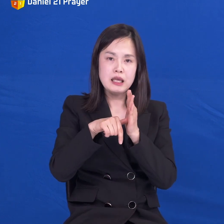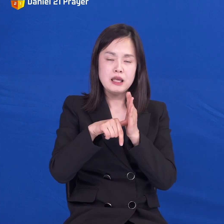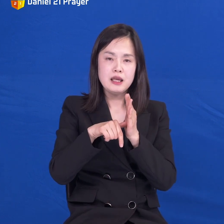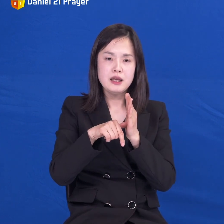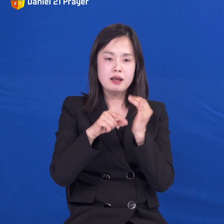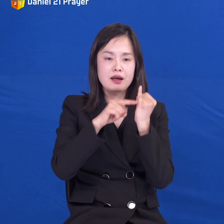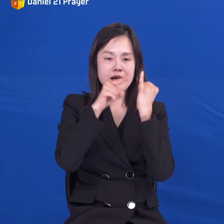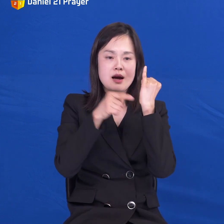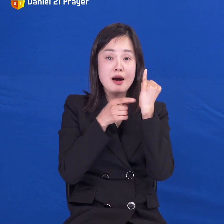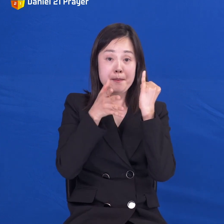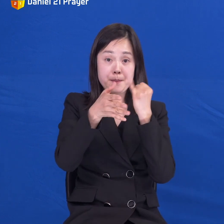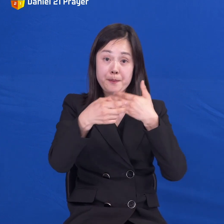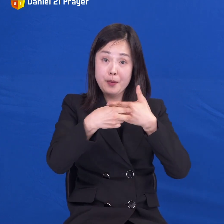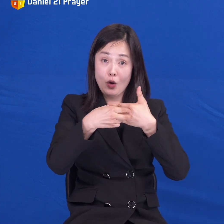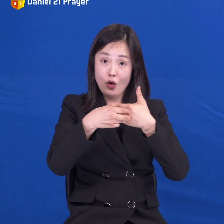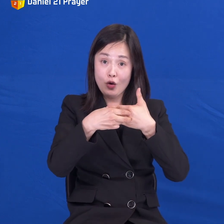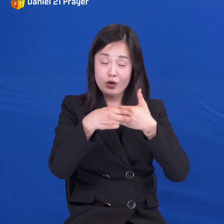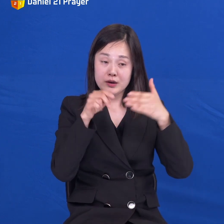했습니다.